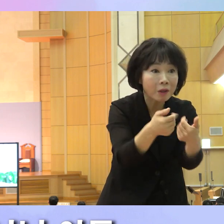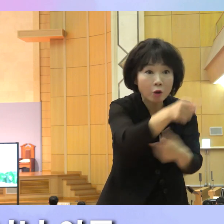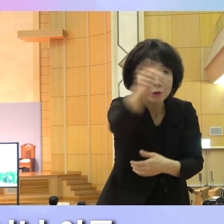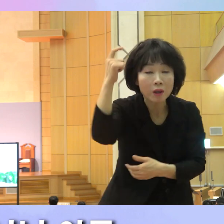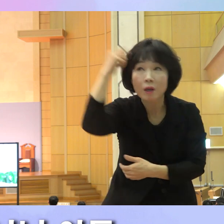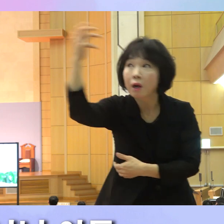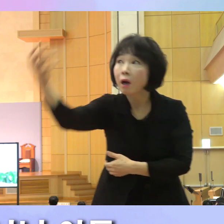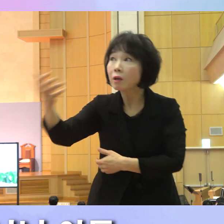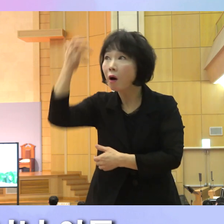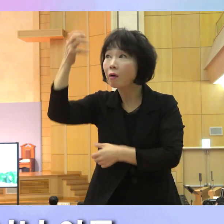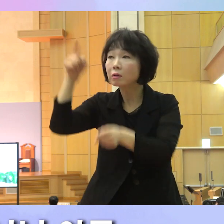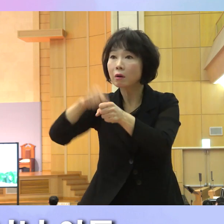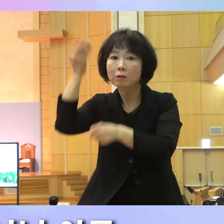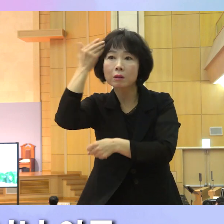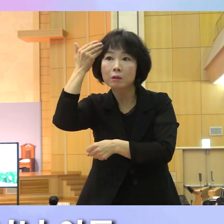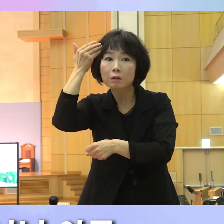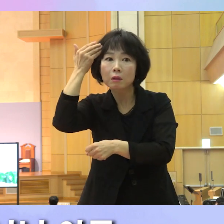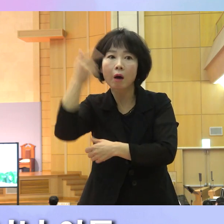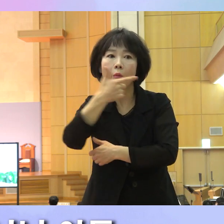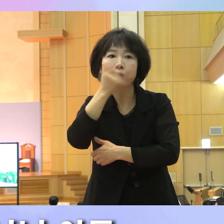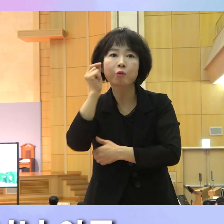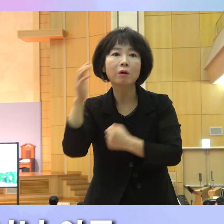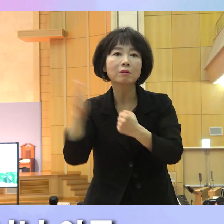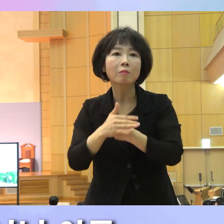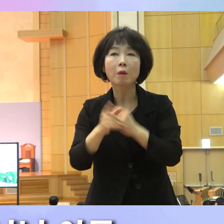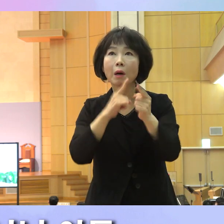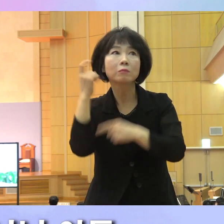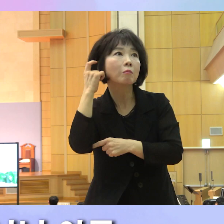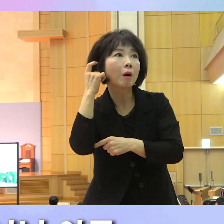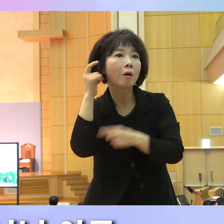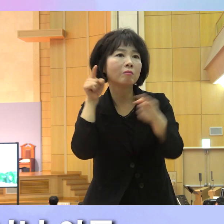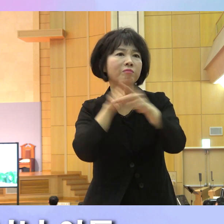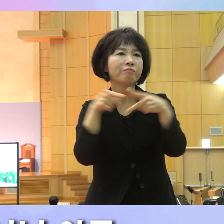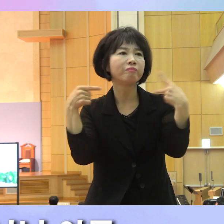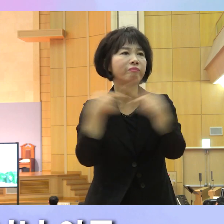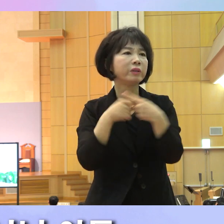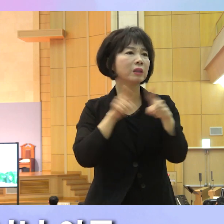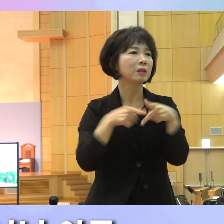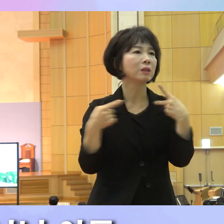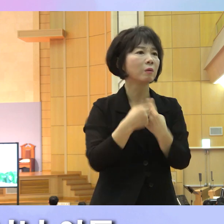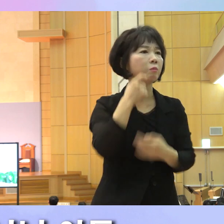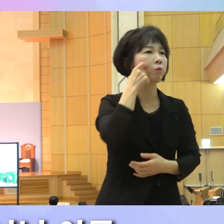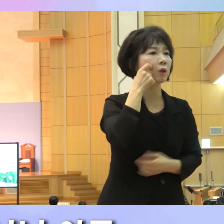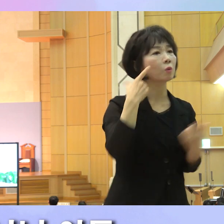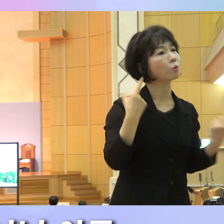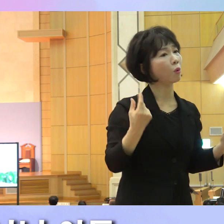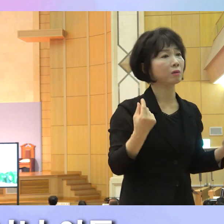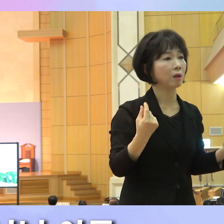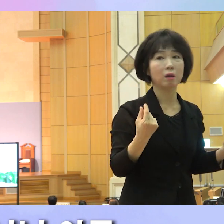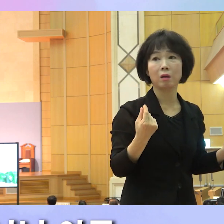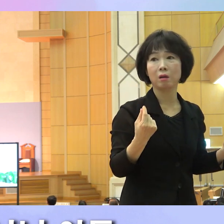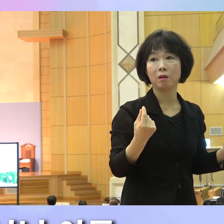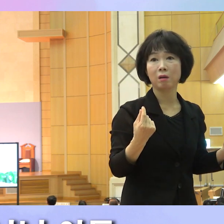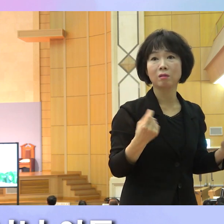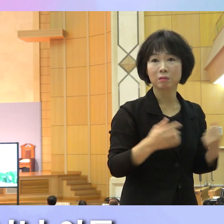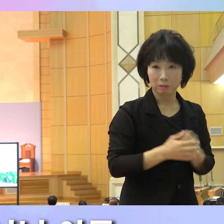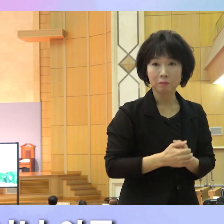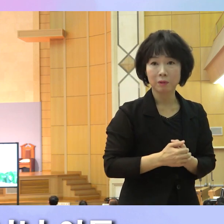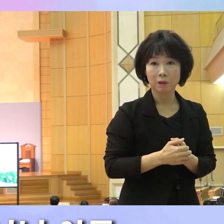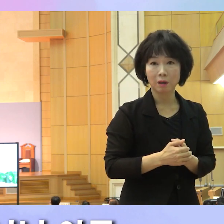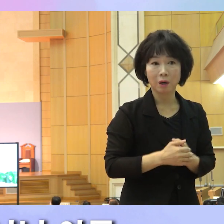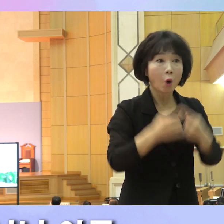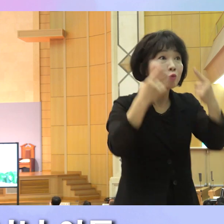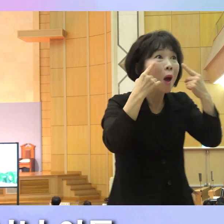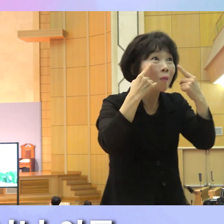거예요. 그러니까 예수님이 성전 얘기하는 이 말을 자꾸만 눈에 보이는 성전만